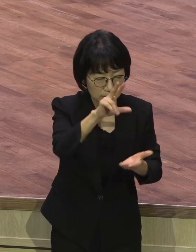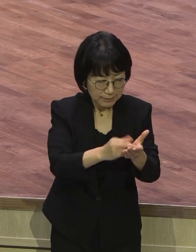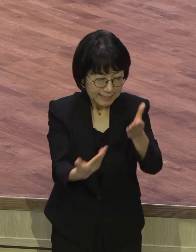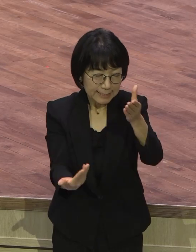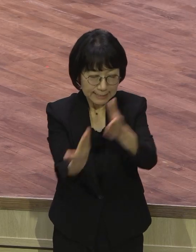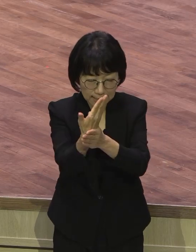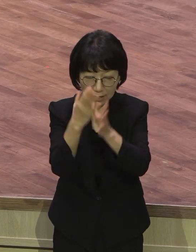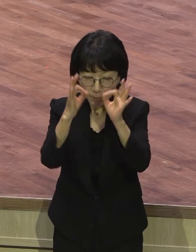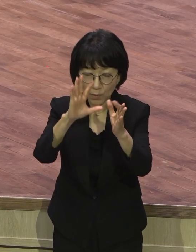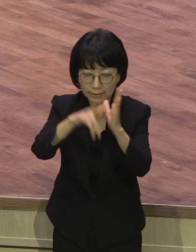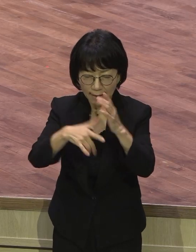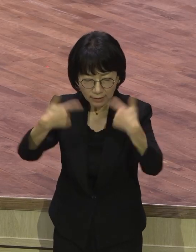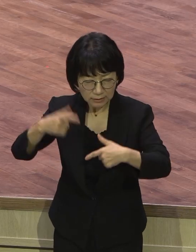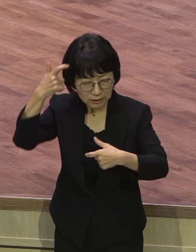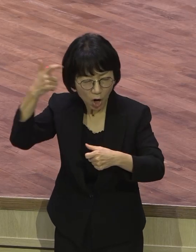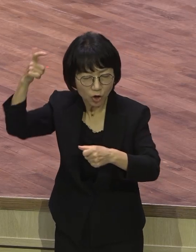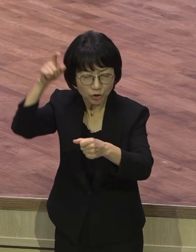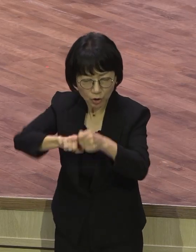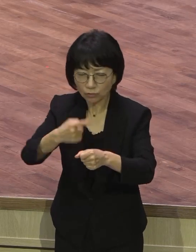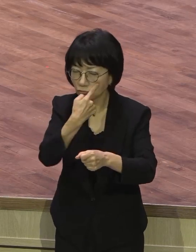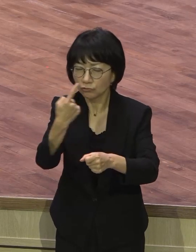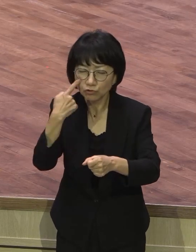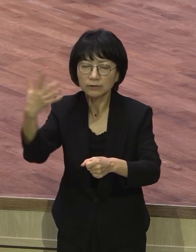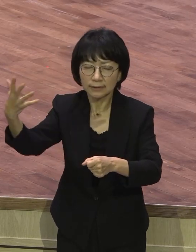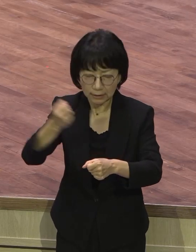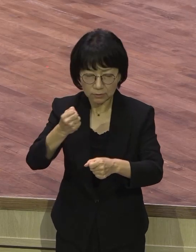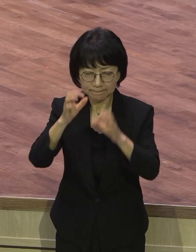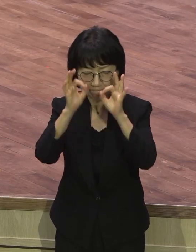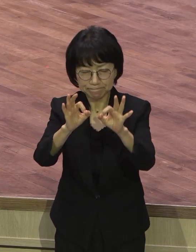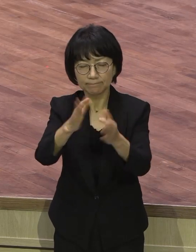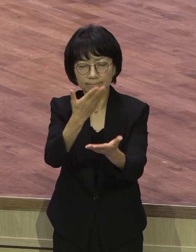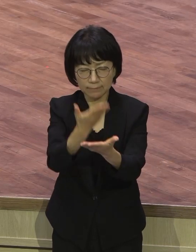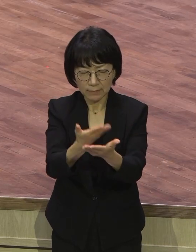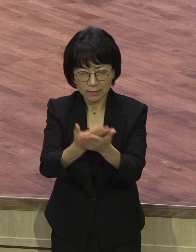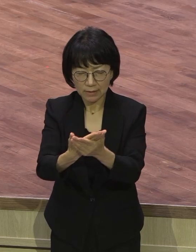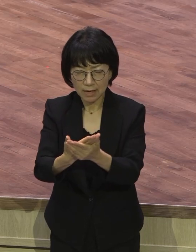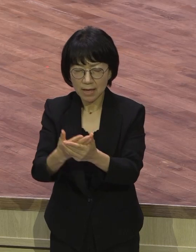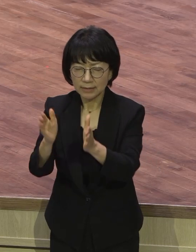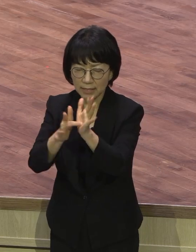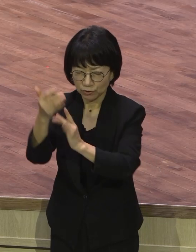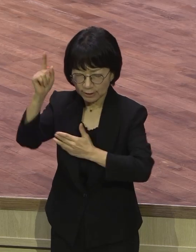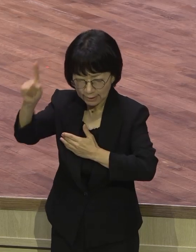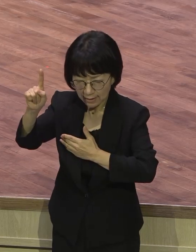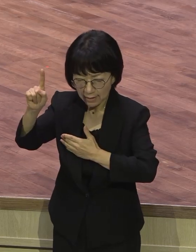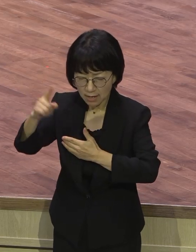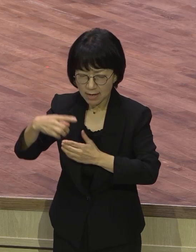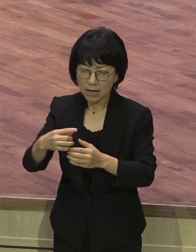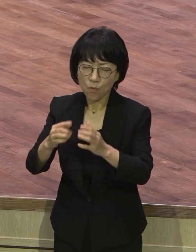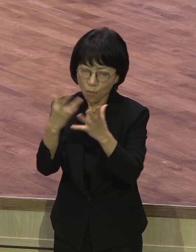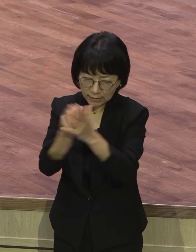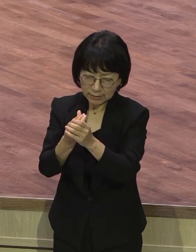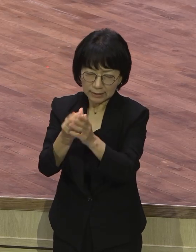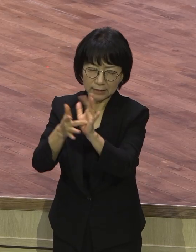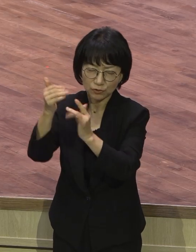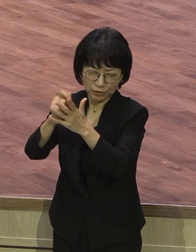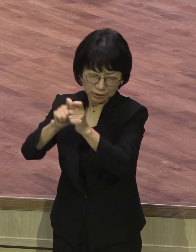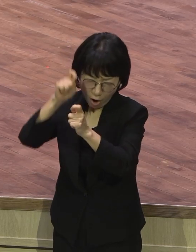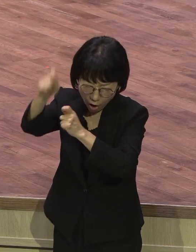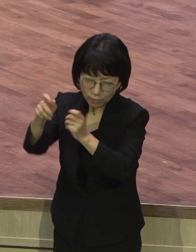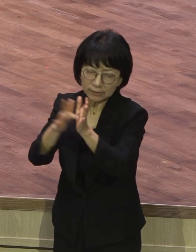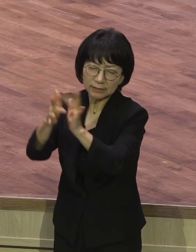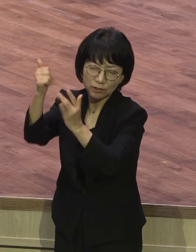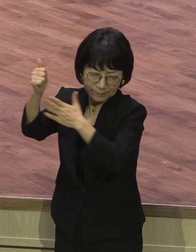시각으로 바라보게 하야 주옵사사 그래서 오직 예수 항상 예수 영원한 예수 그분이 나와 함께 영원히 계세요